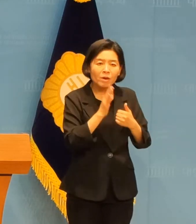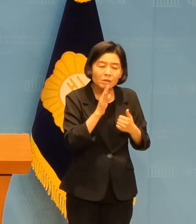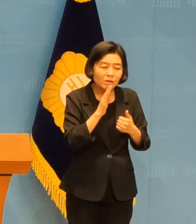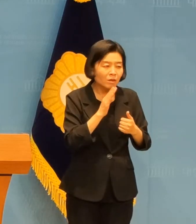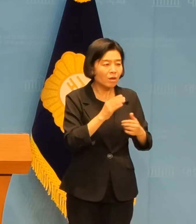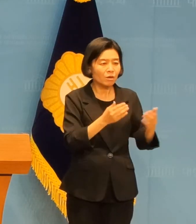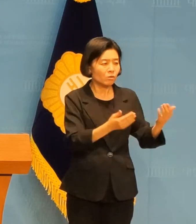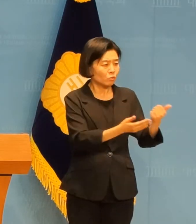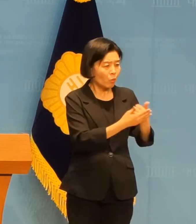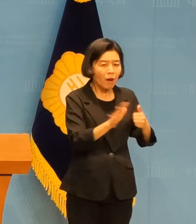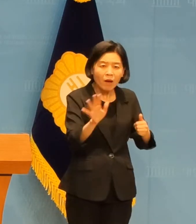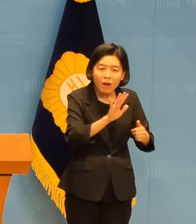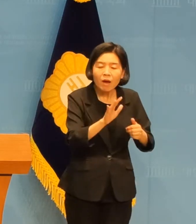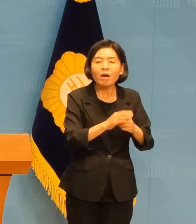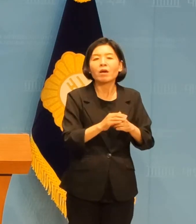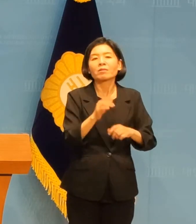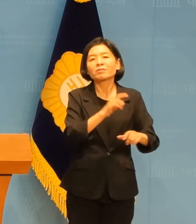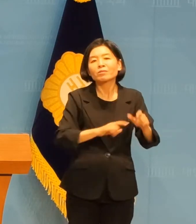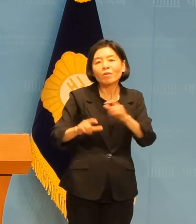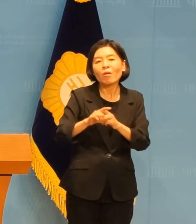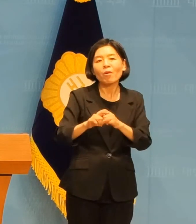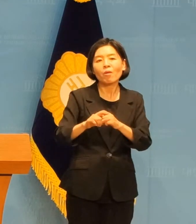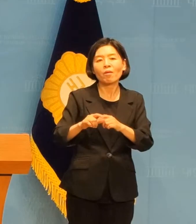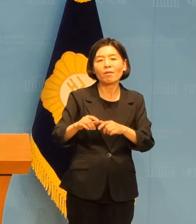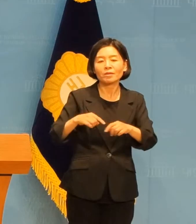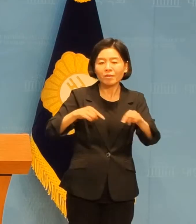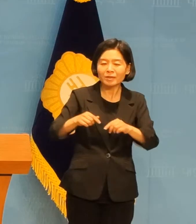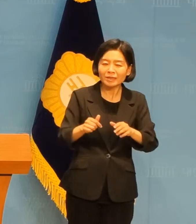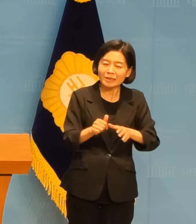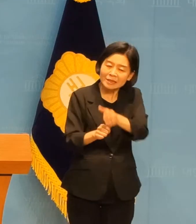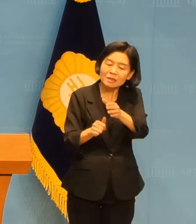볼모로 삼는 무책임한 정치를 해선 안 됩니다.